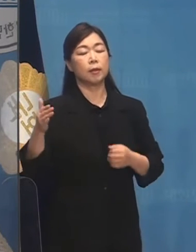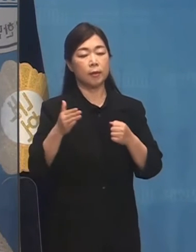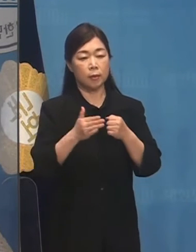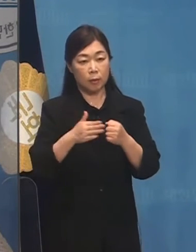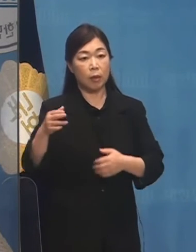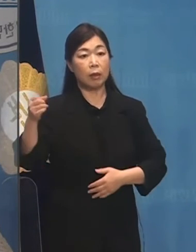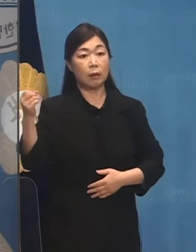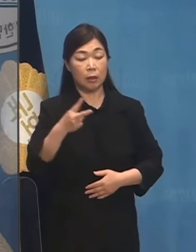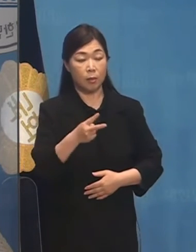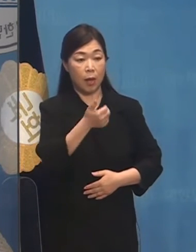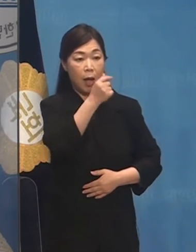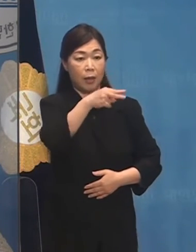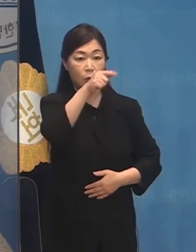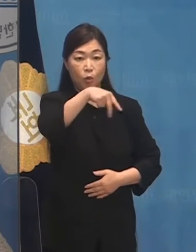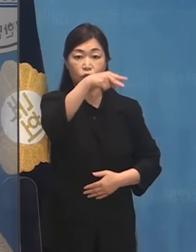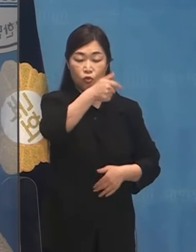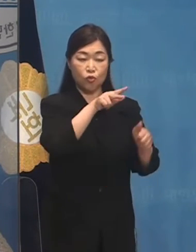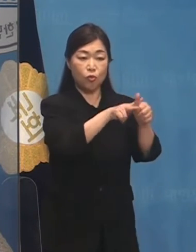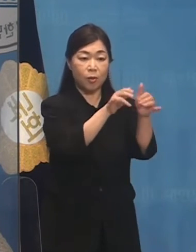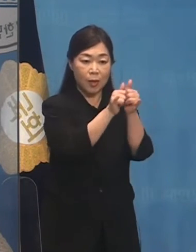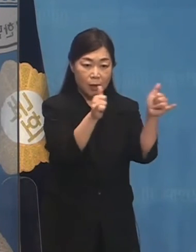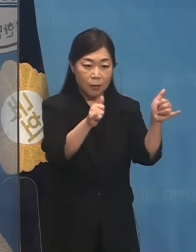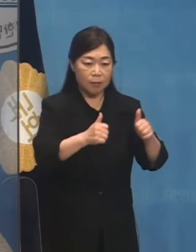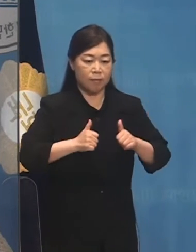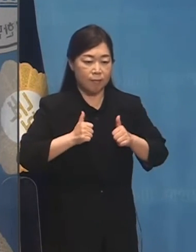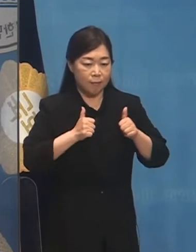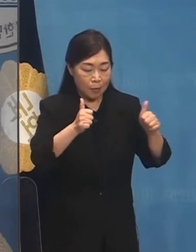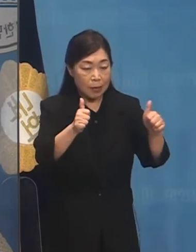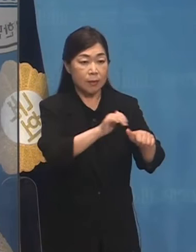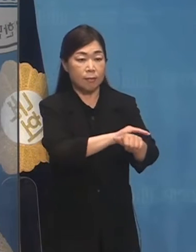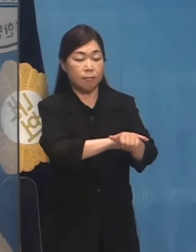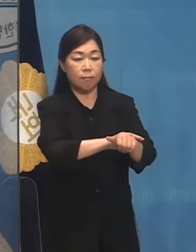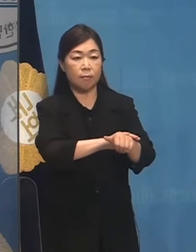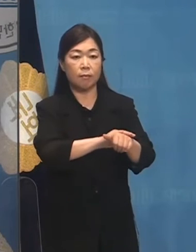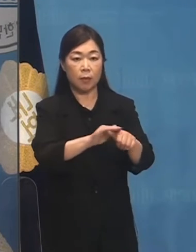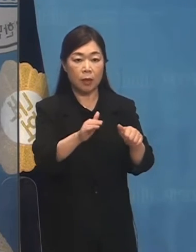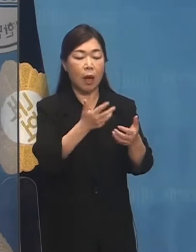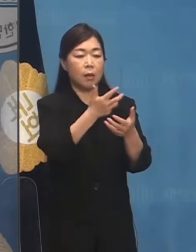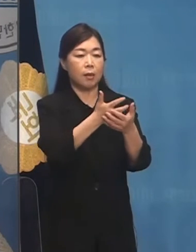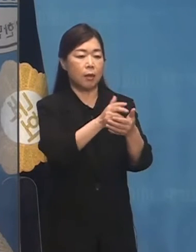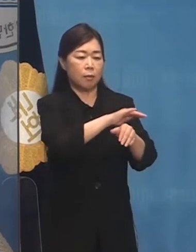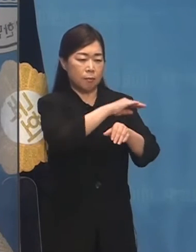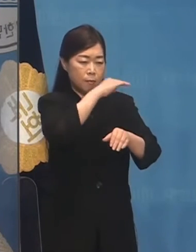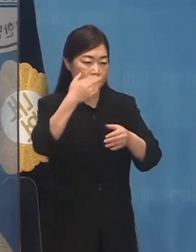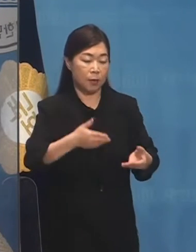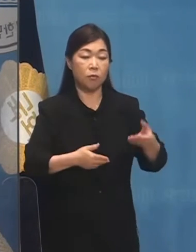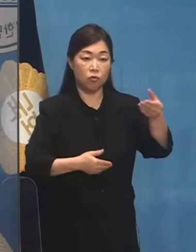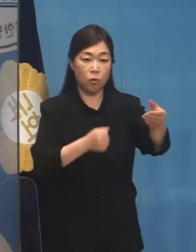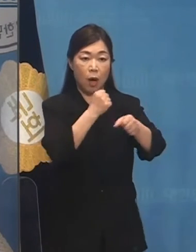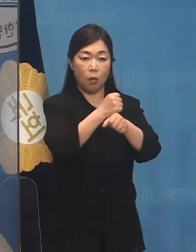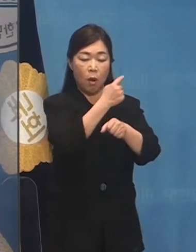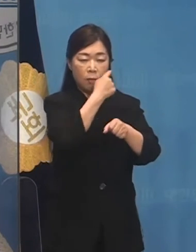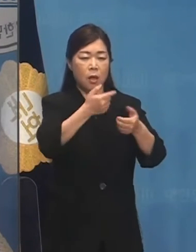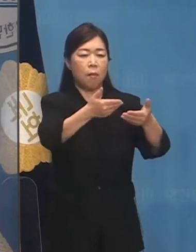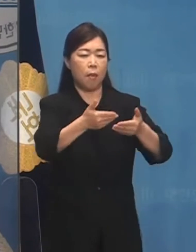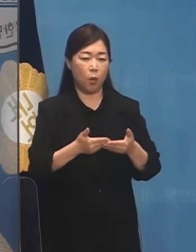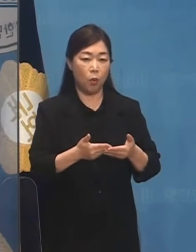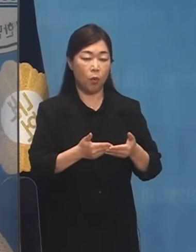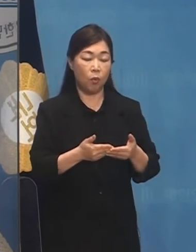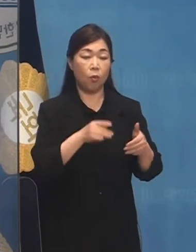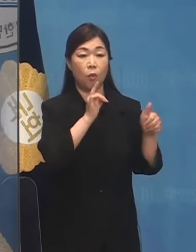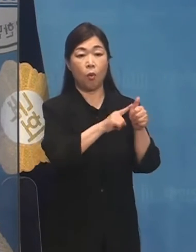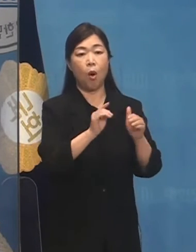한번 한덕수 후보자는 성실하게 자료를 제출하고 또 검증을 받고